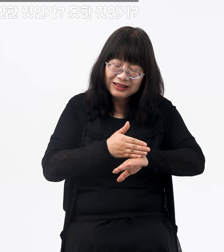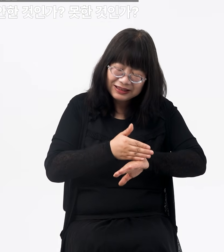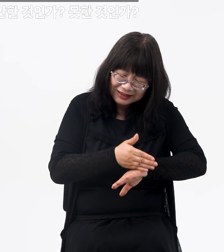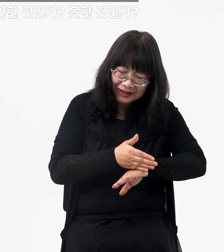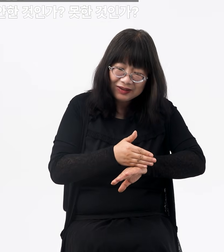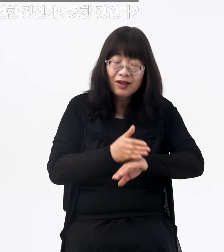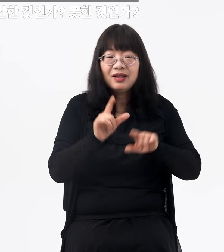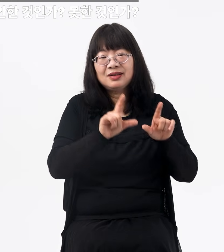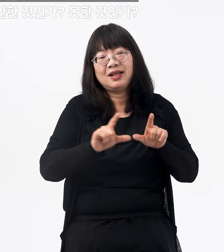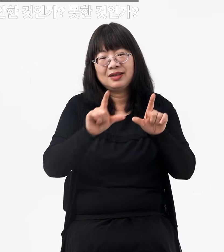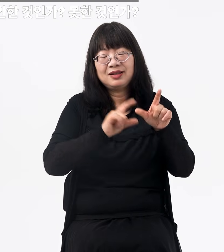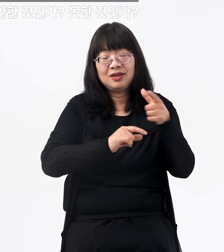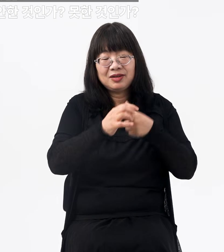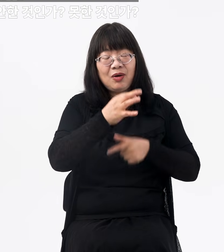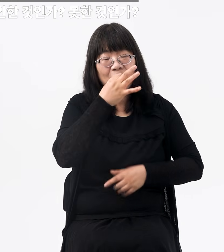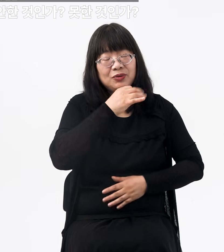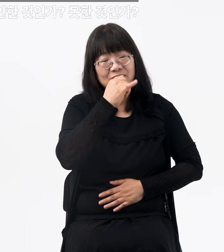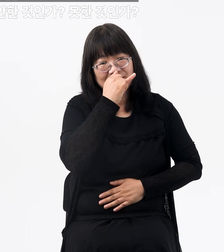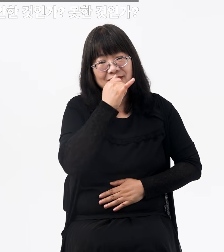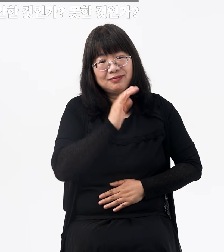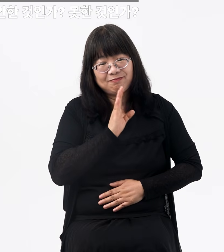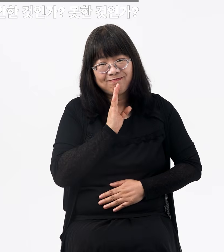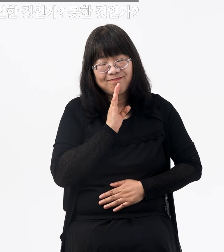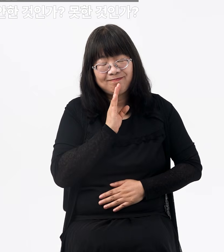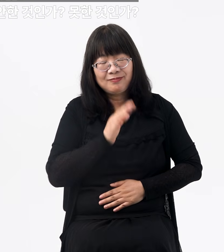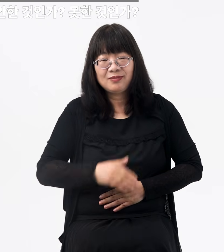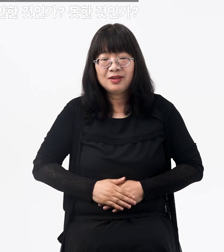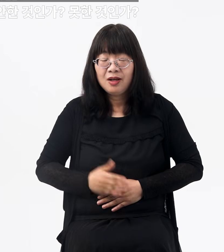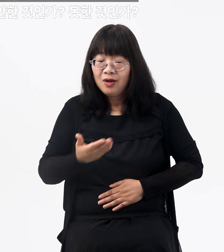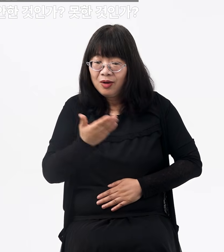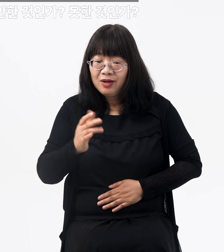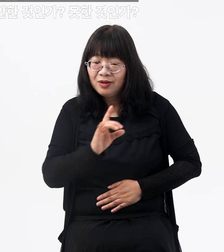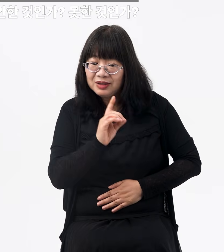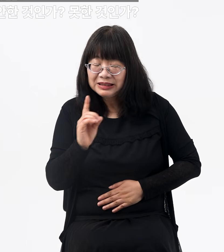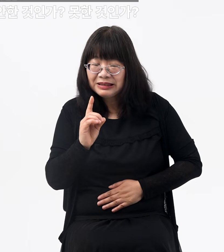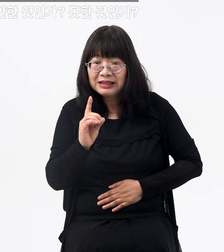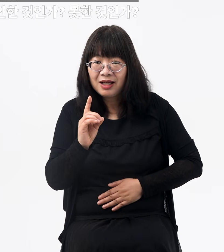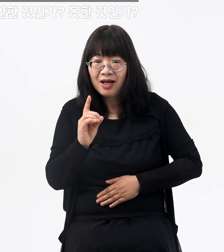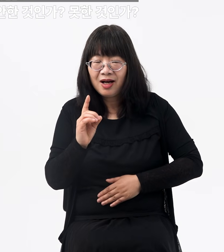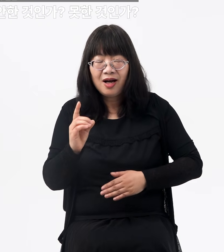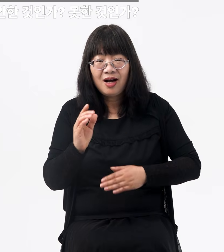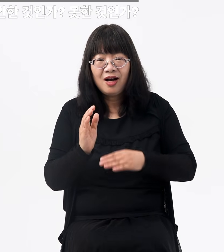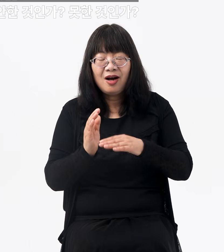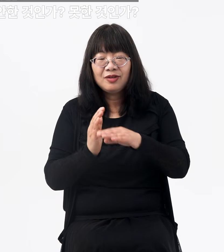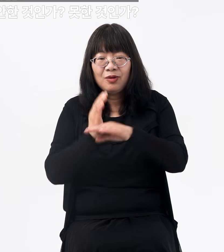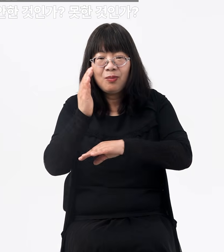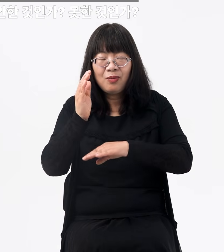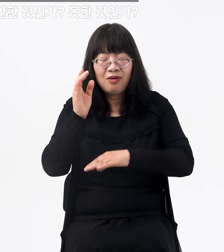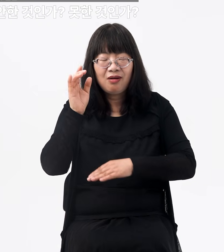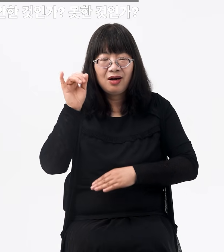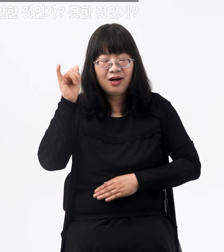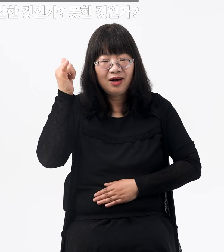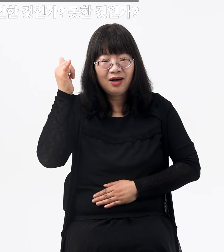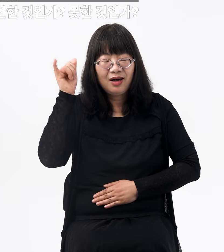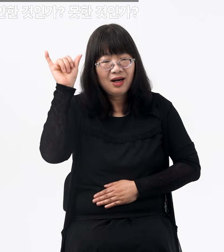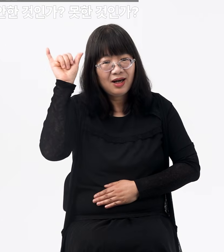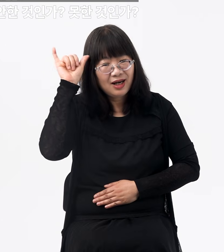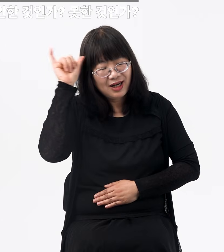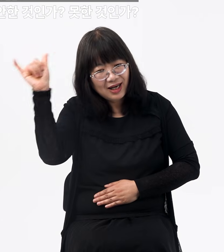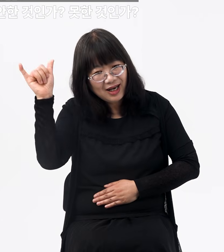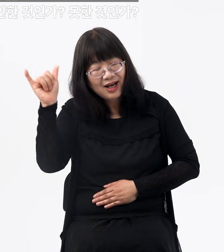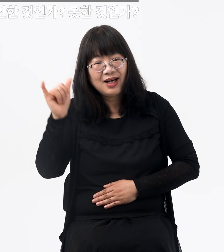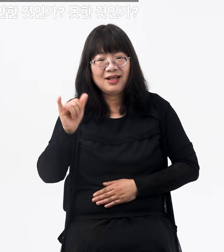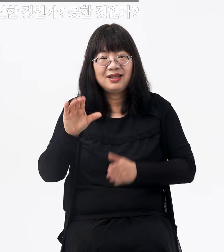세상을 통해서 요즘은 디지털을 넘어서 또 AI, 생성형 AI 시대를 우리가 마주하고